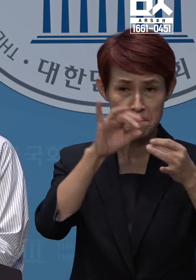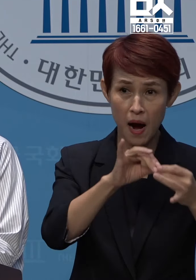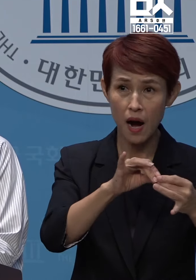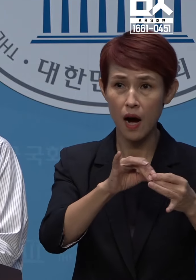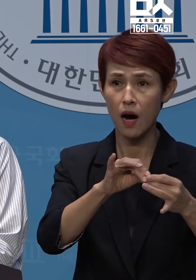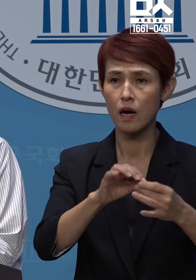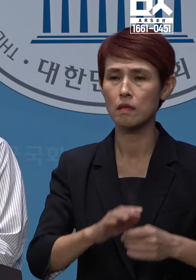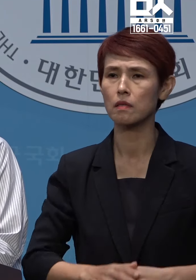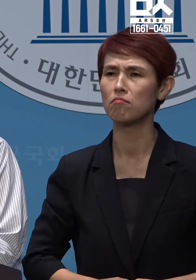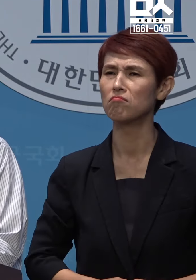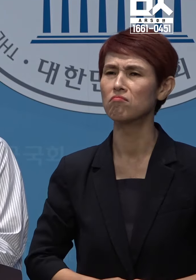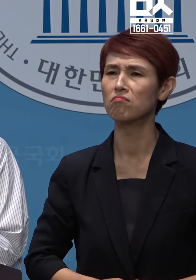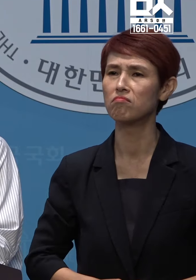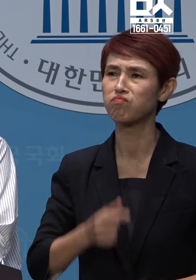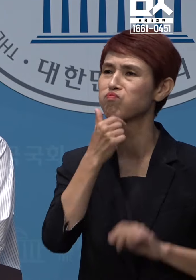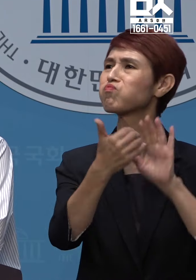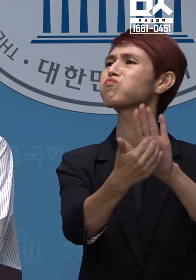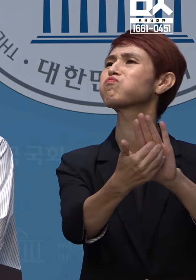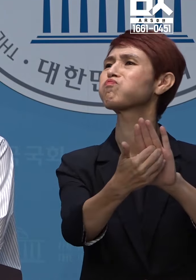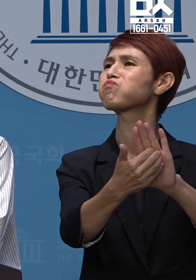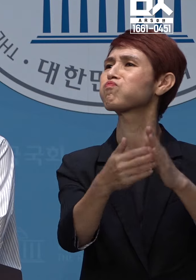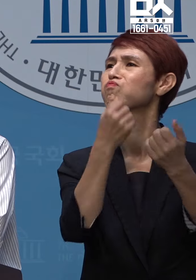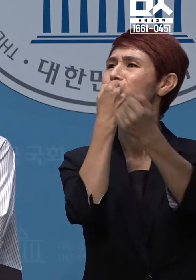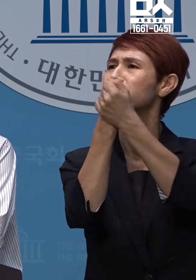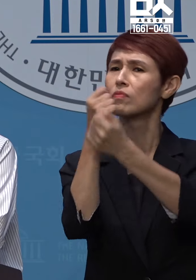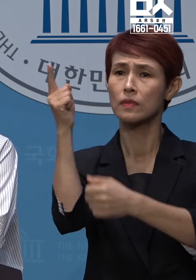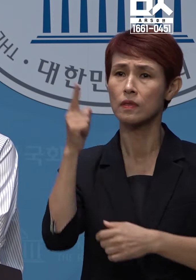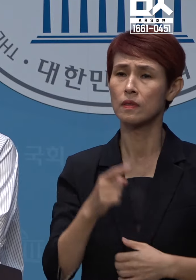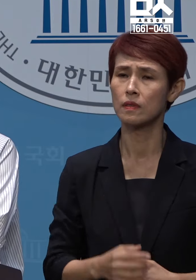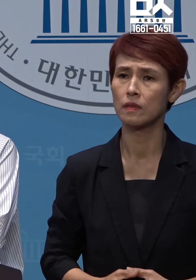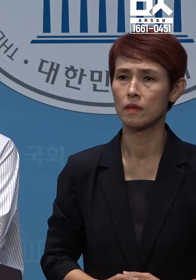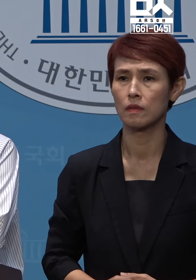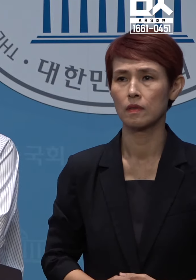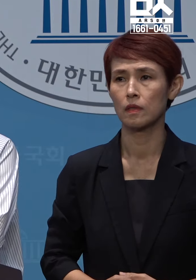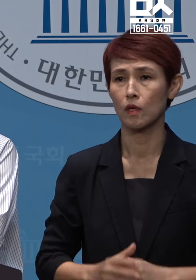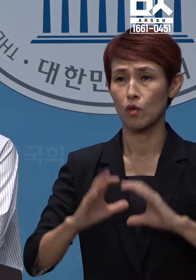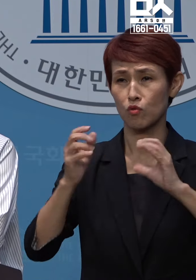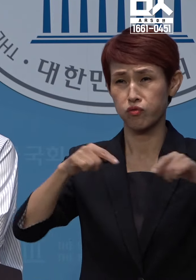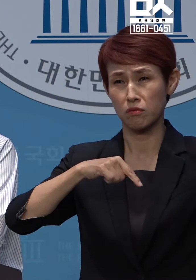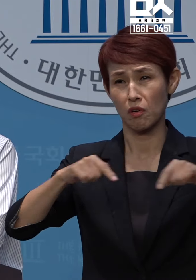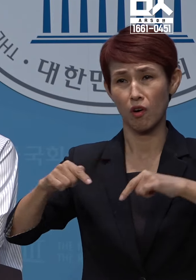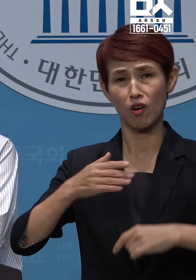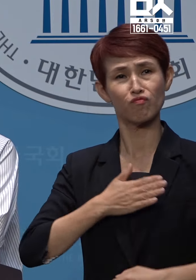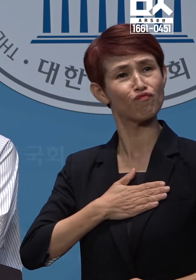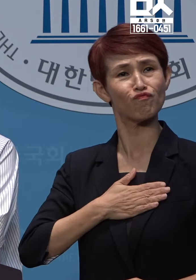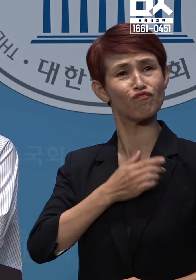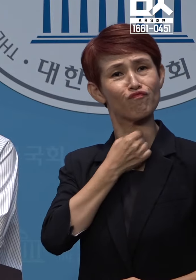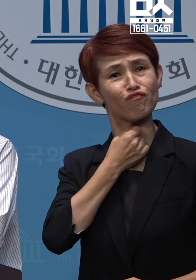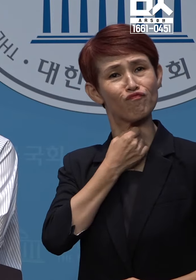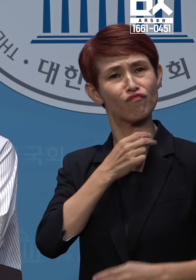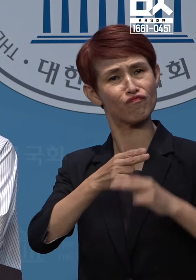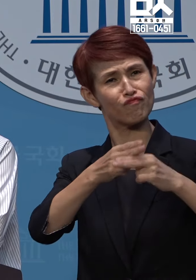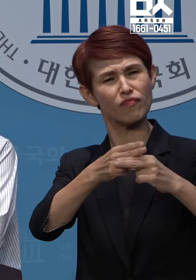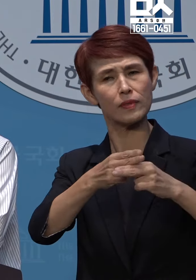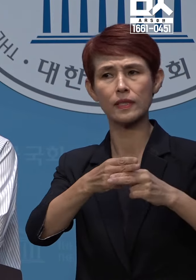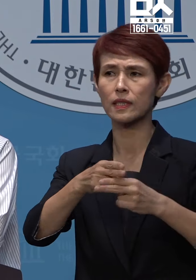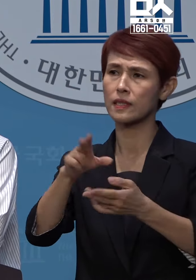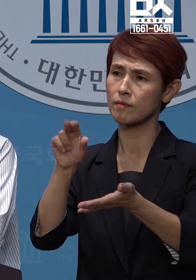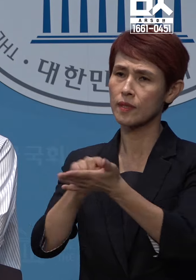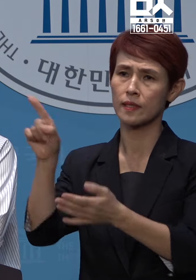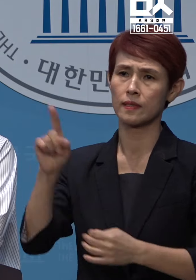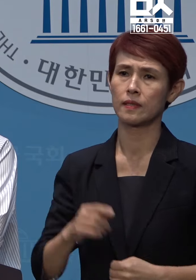말아먹을 기세로 거부합니다 국정을 기분 내키는 대로 하는 것